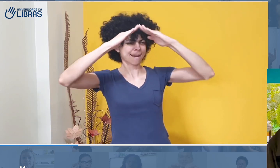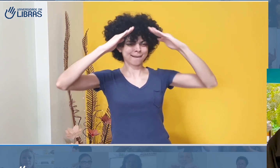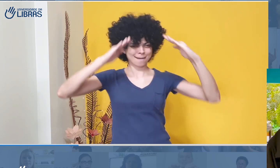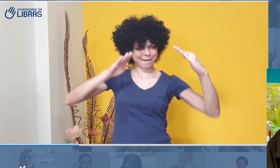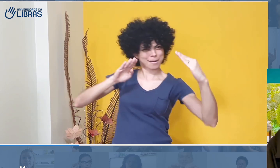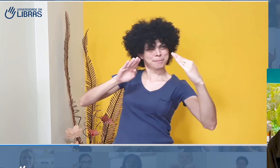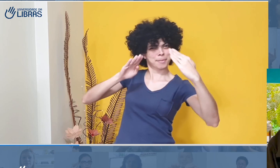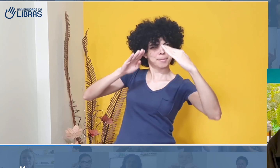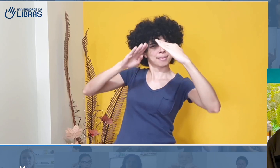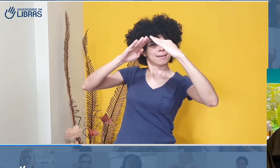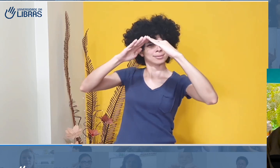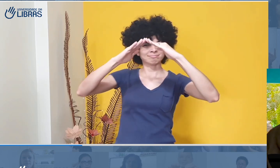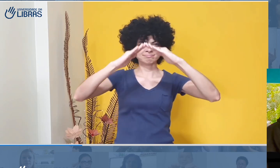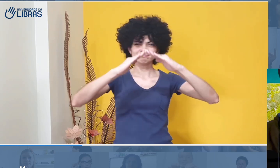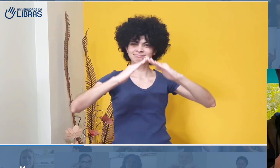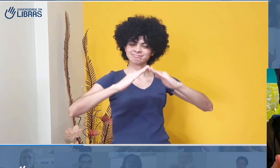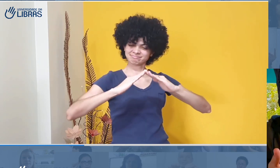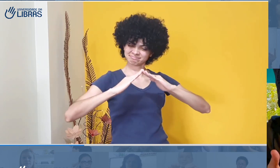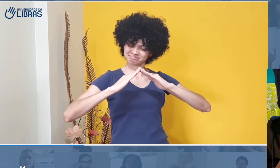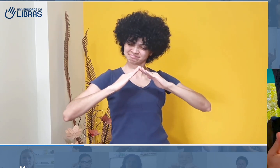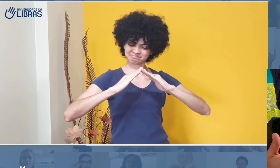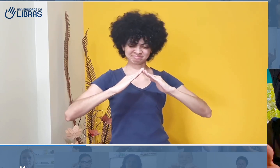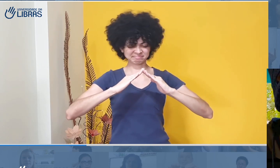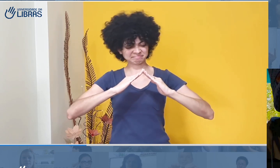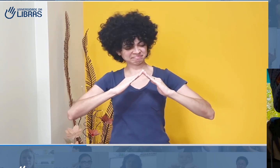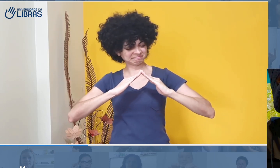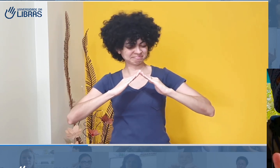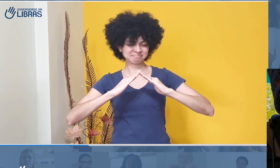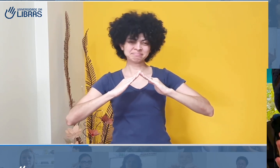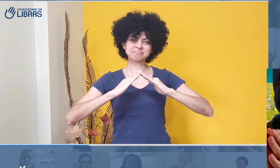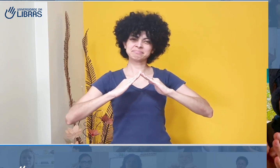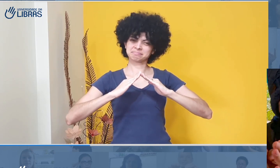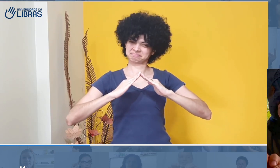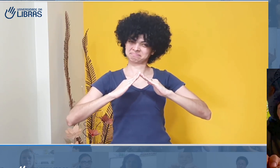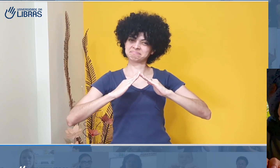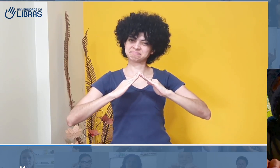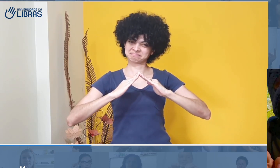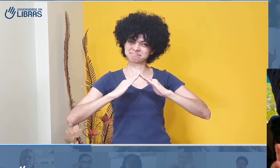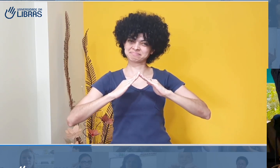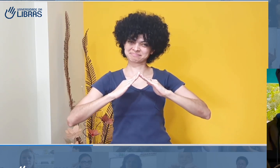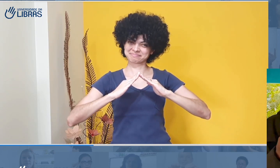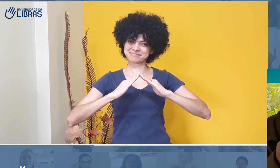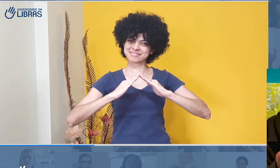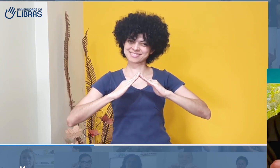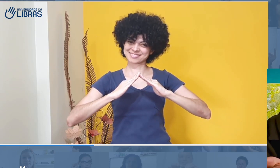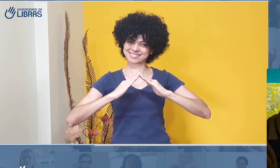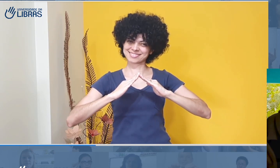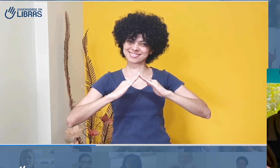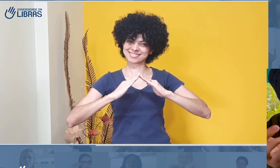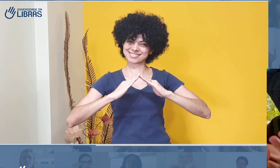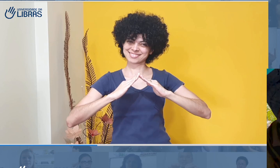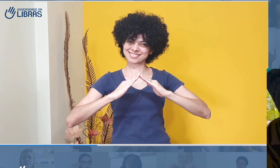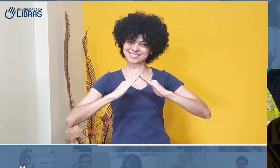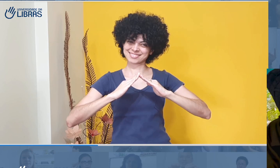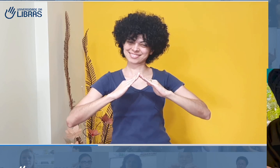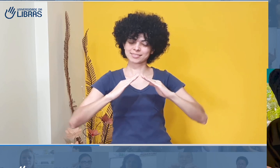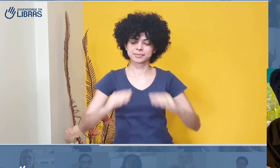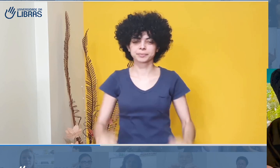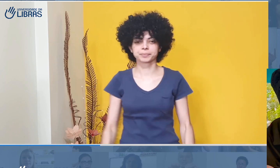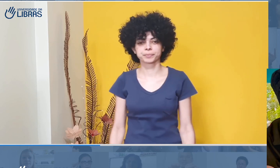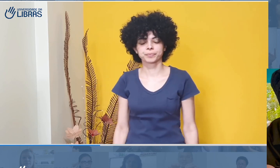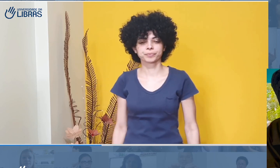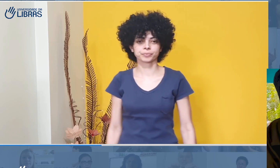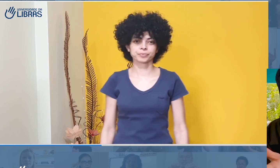sequência perfeita. Porque o cérebro, de forma natural, ele tem um passo a passo, ele tem um jeito natural do próprio